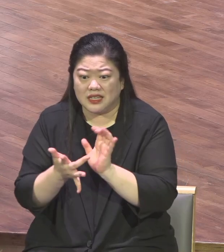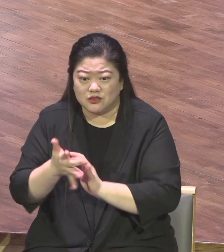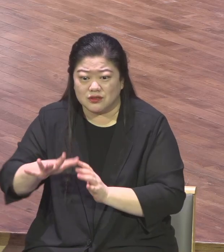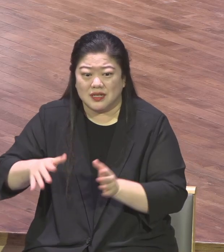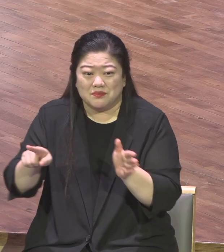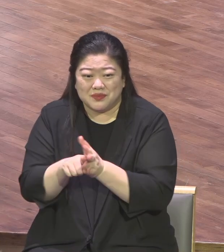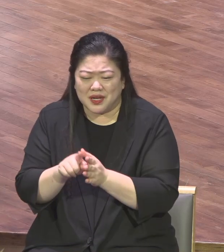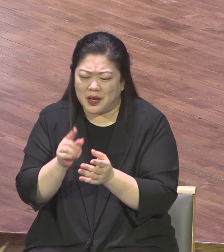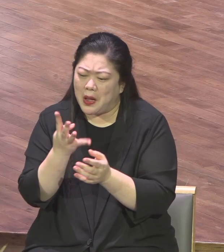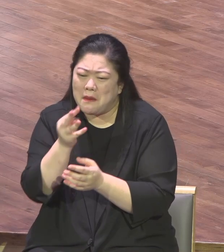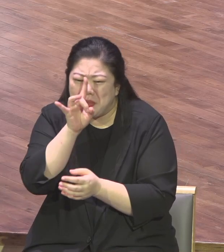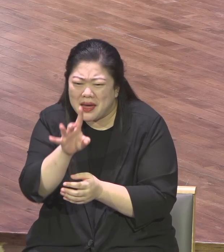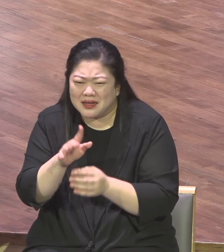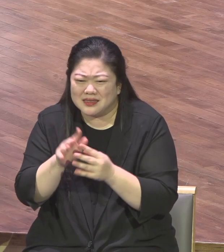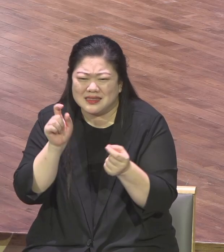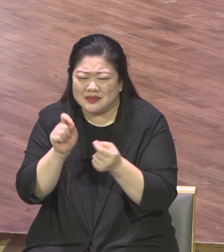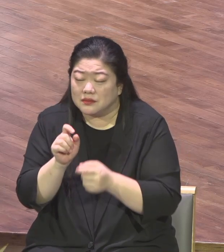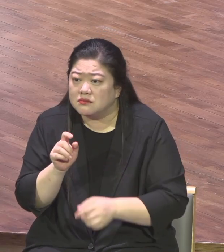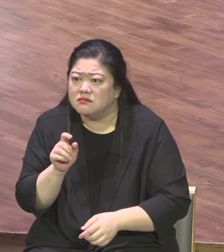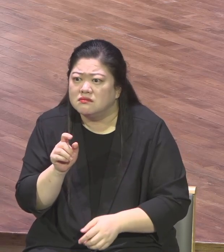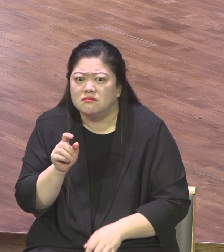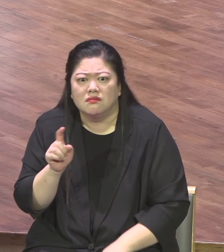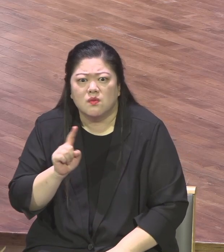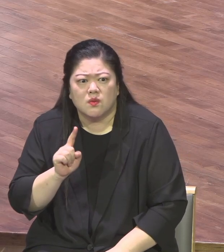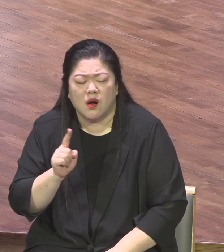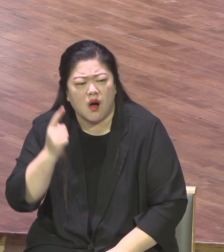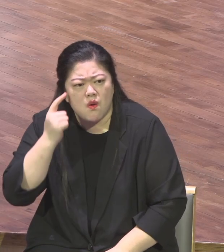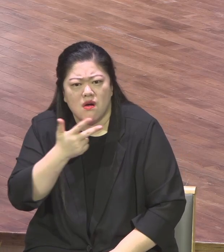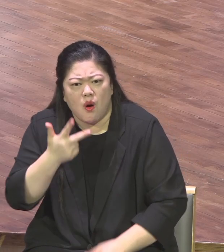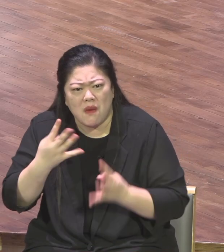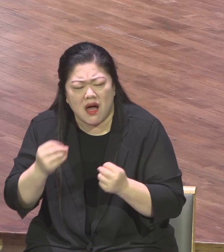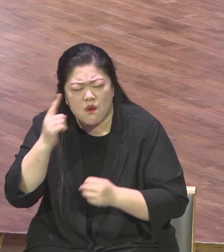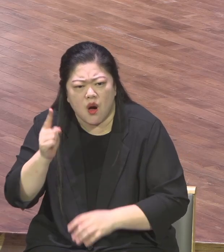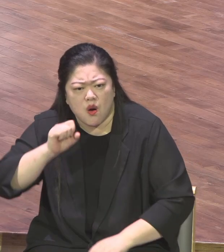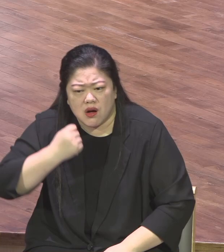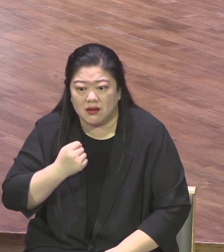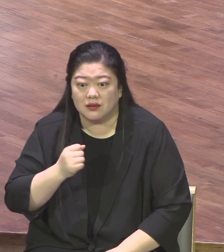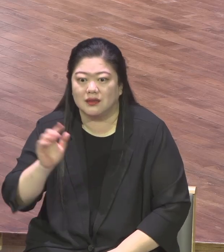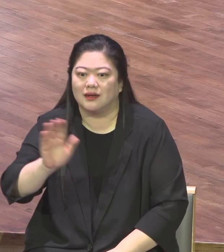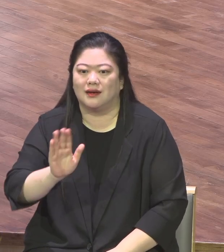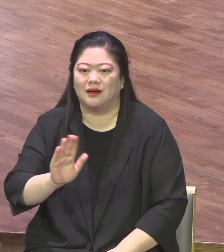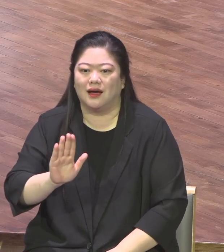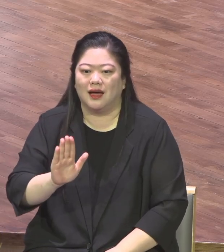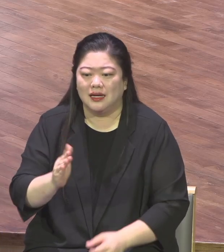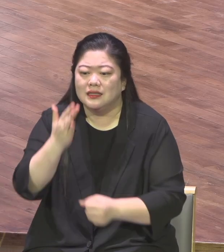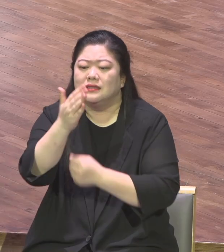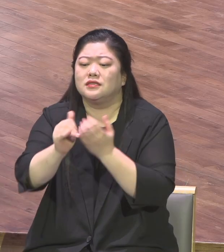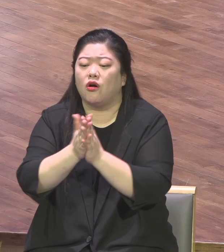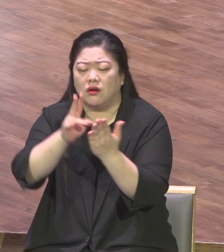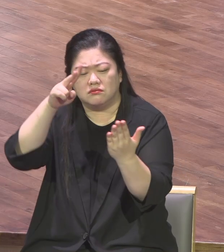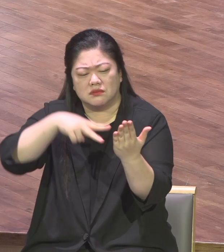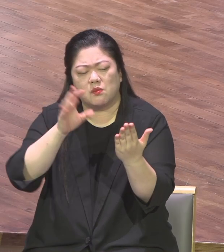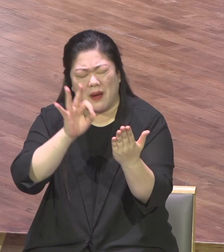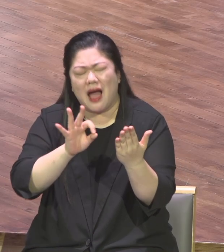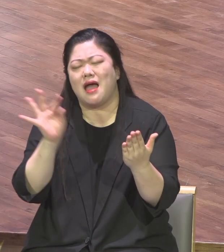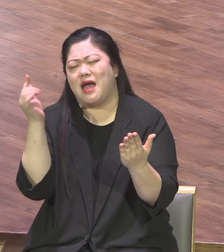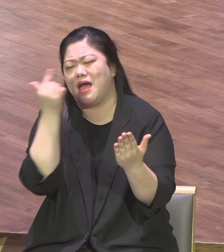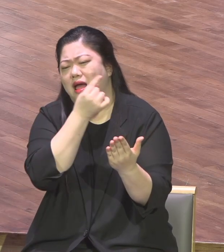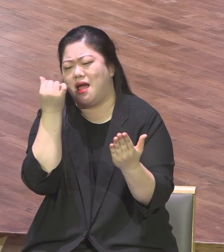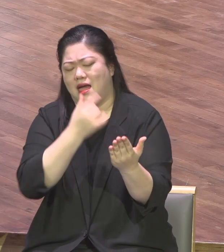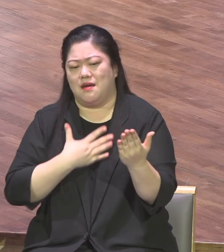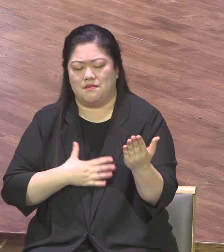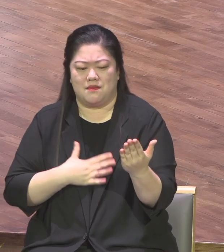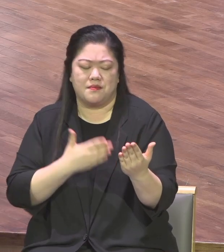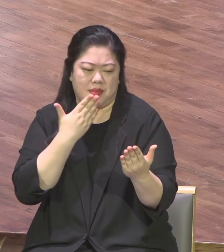돼요. 예수를 믿는 모든 오래된 분들은 타성에 젖지 마시고 실감나는 이런